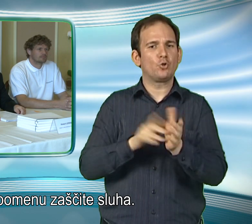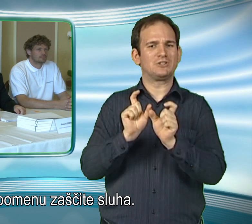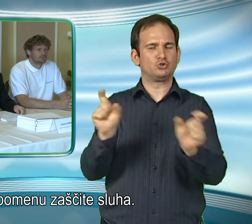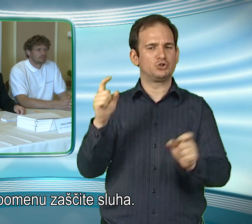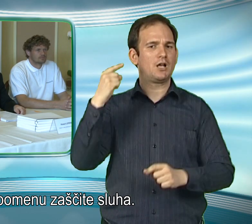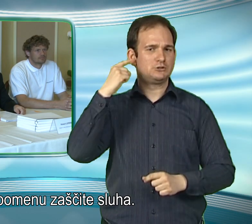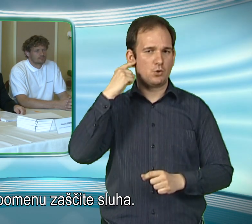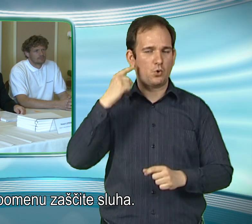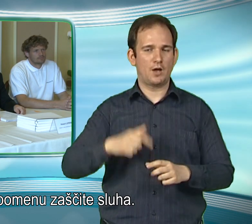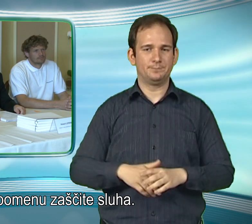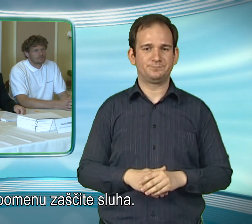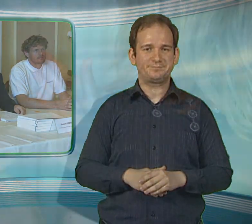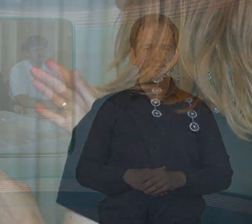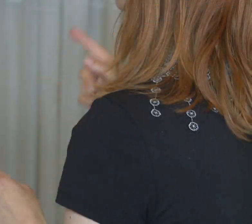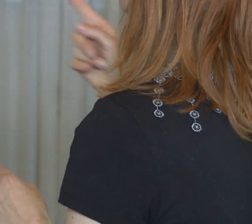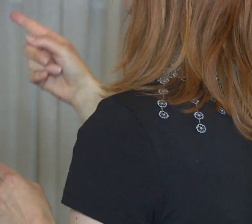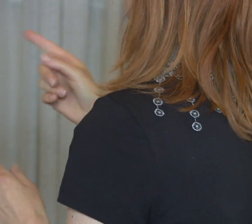sluha.